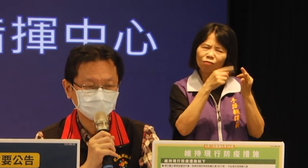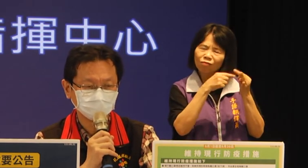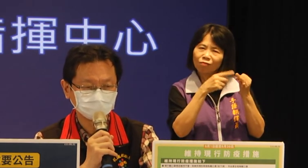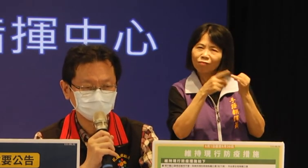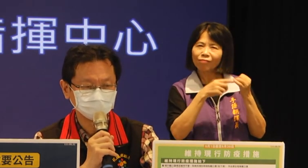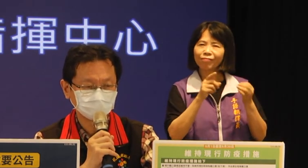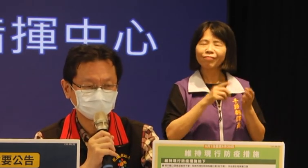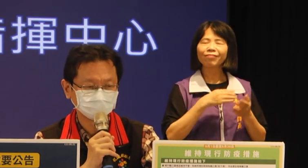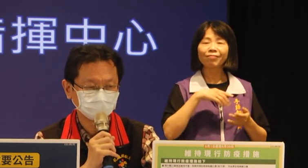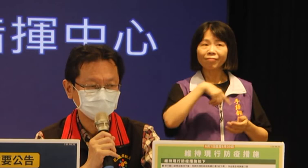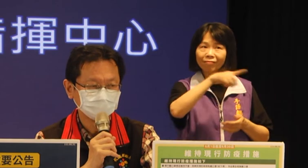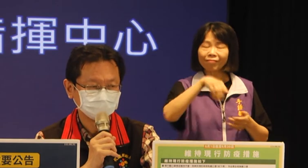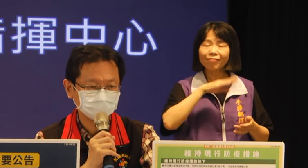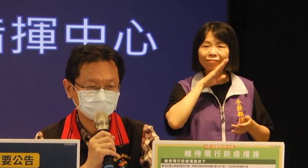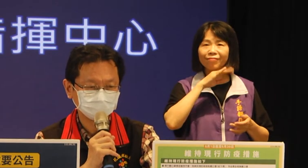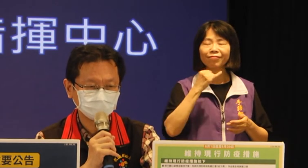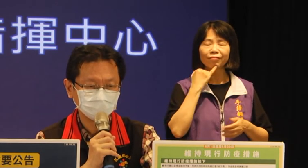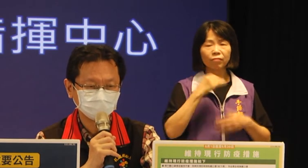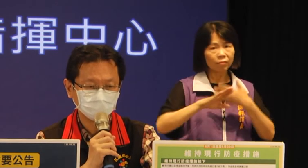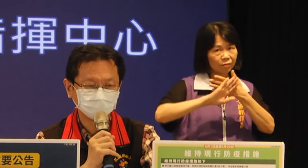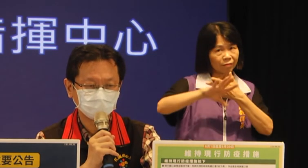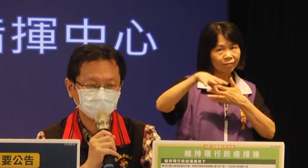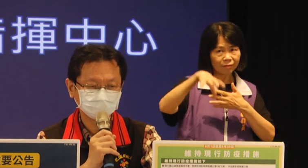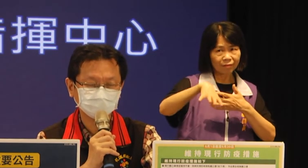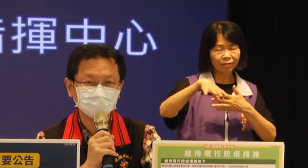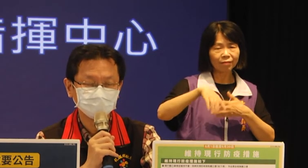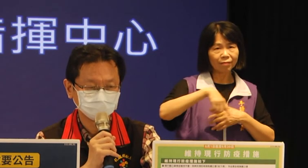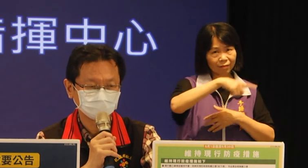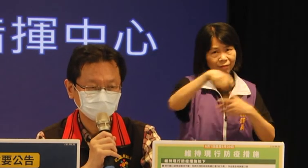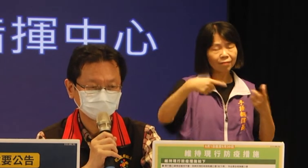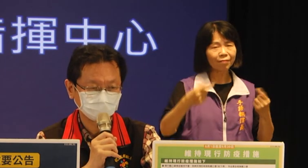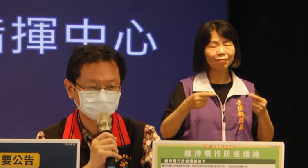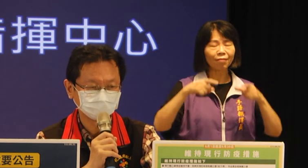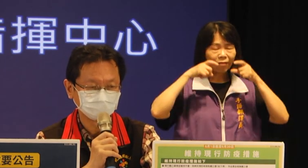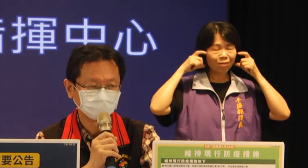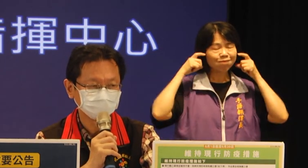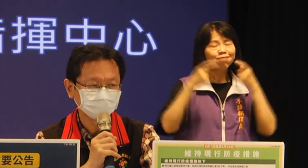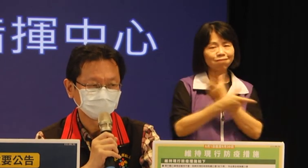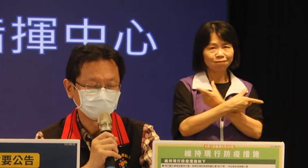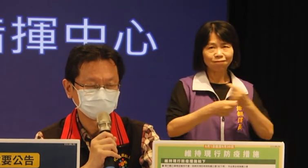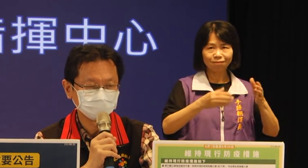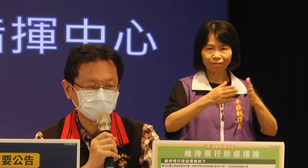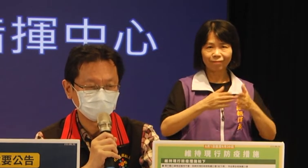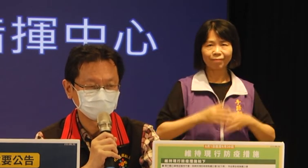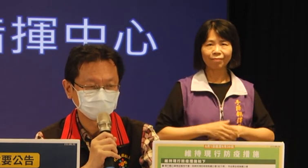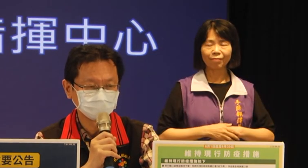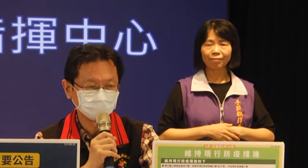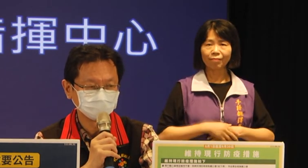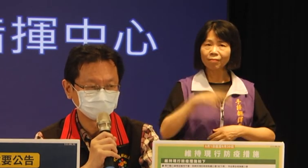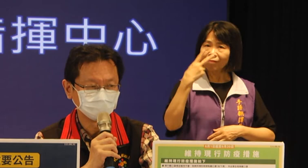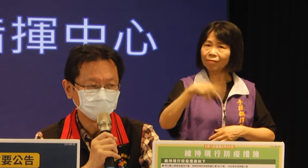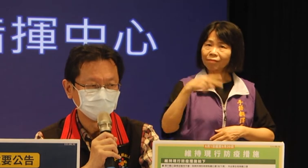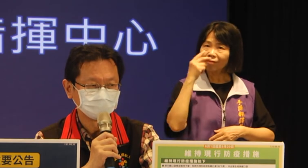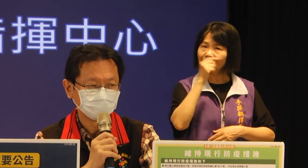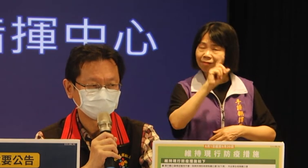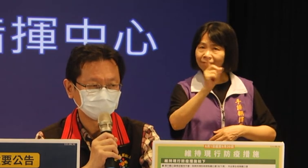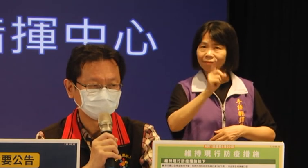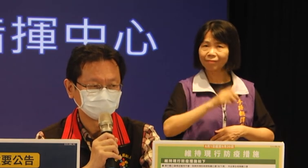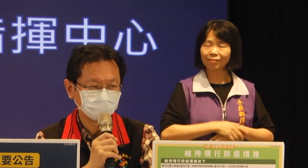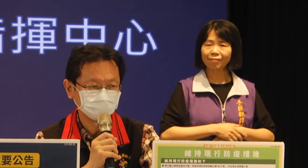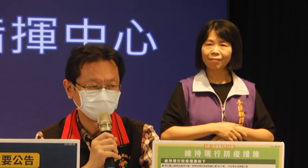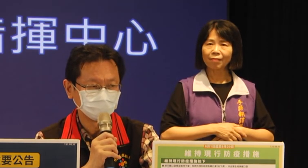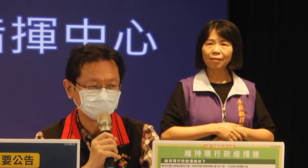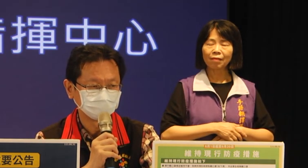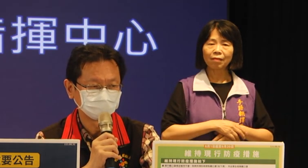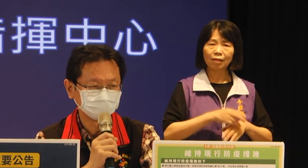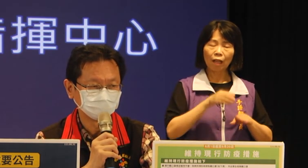方可以不用戴口罩。其他地方呢我想还是需要戴口罩那这里面还有一个特点，就是说在高铁